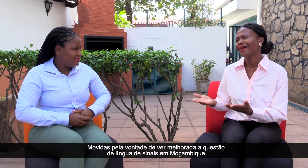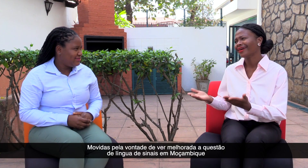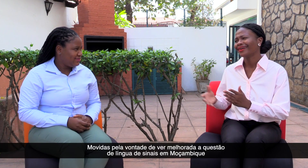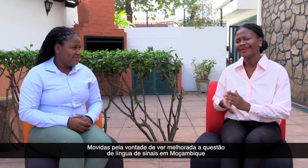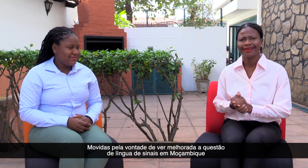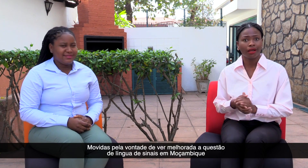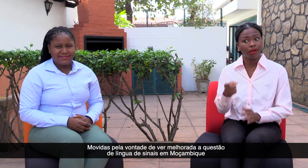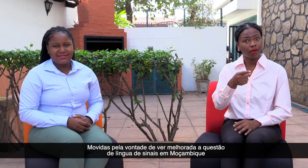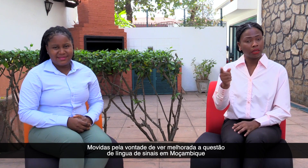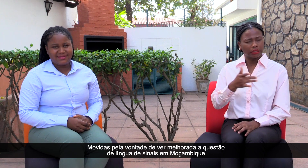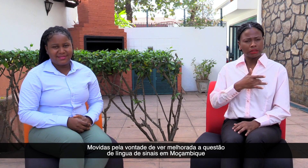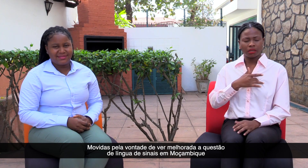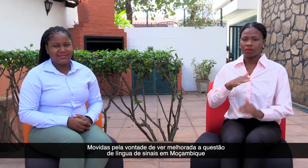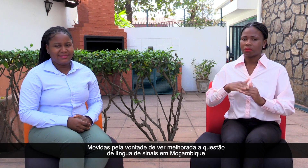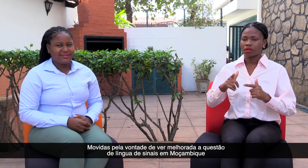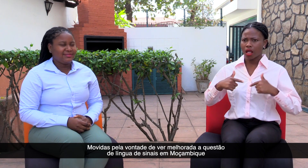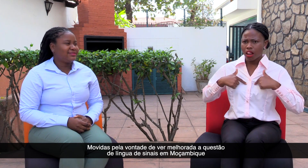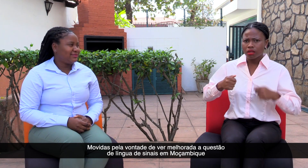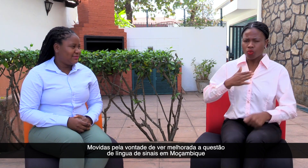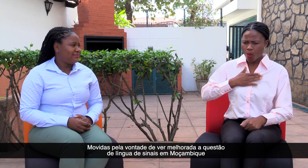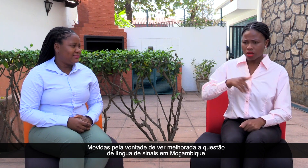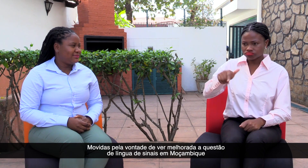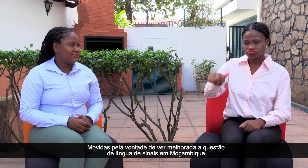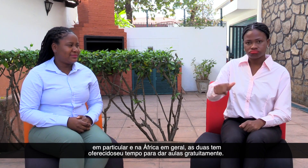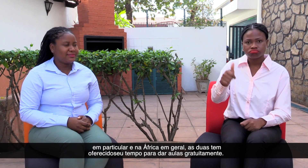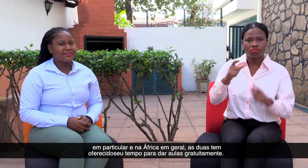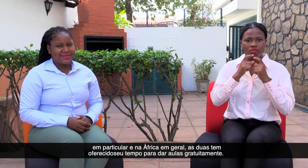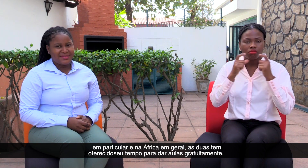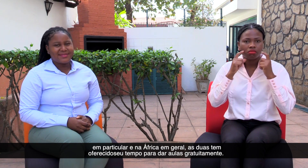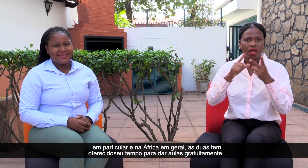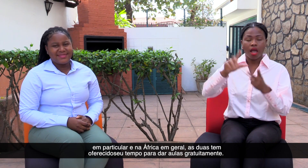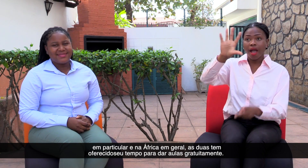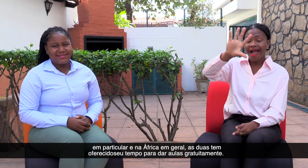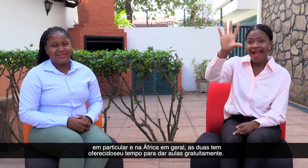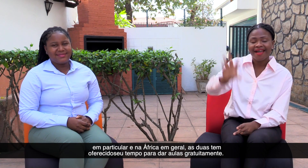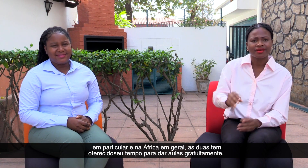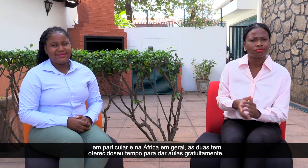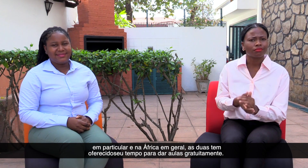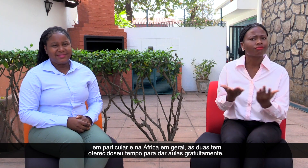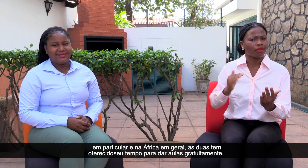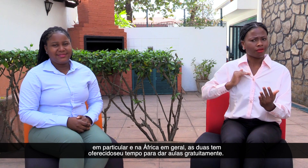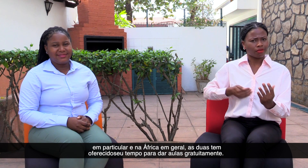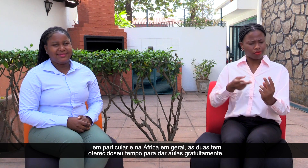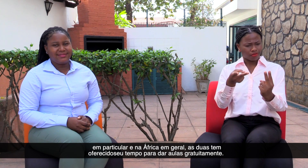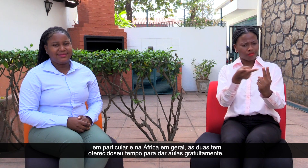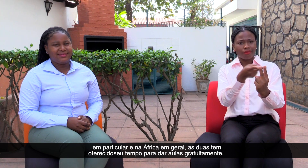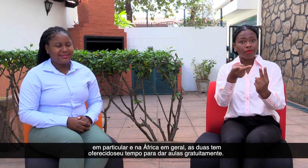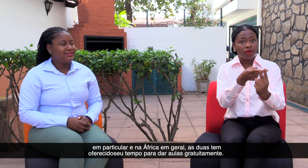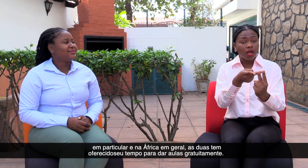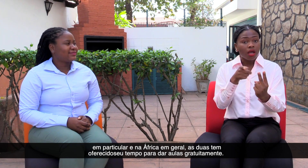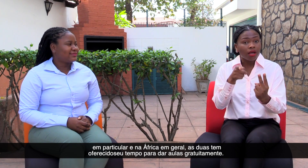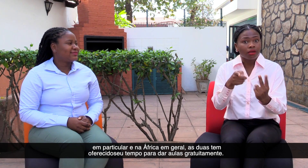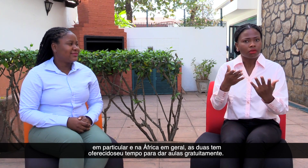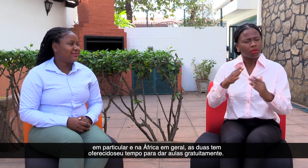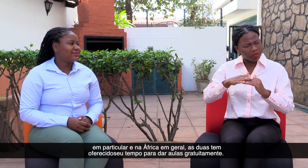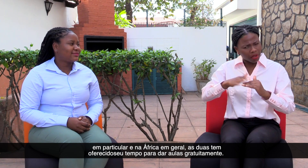Movidas pela vontade de ver melhorada a questão de língua de sinais em Moçambique em particular e na África em geral, as duas têm oferecido